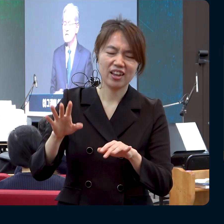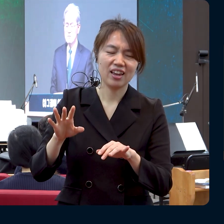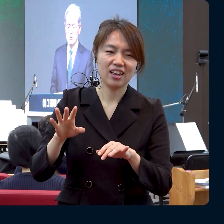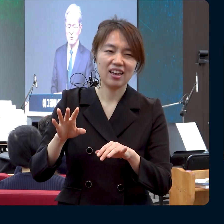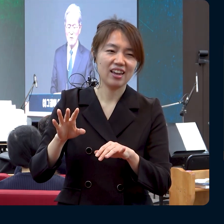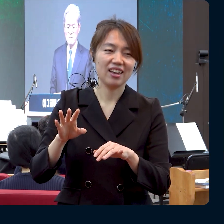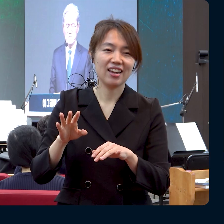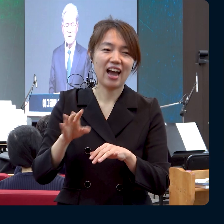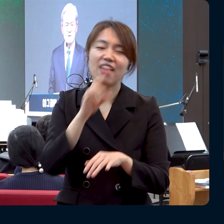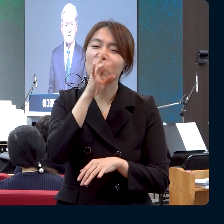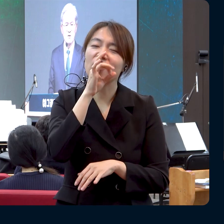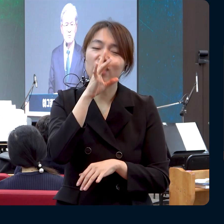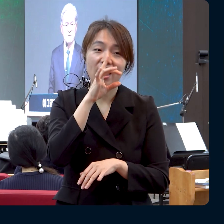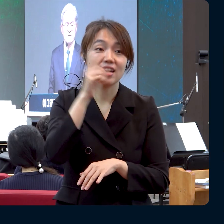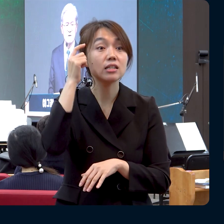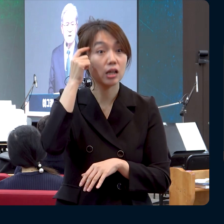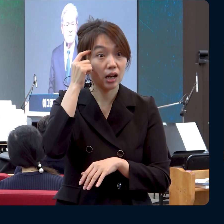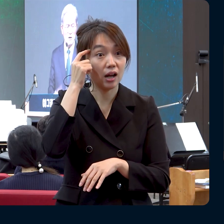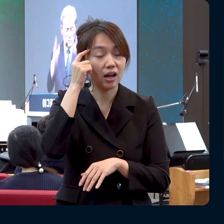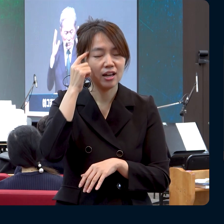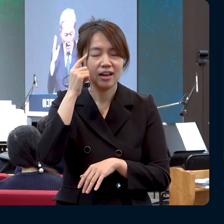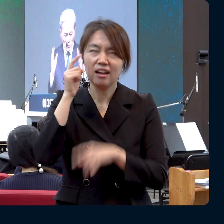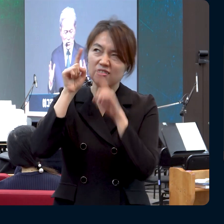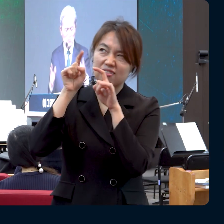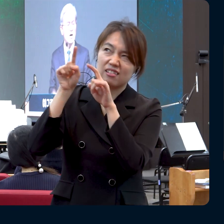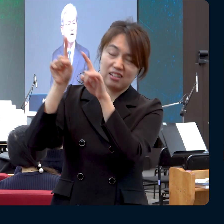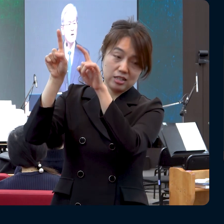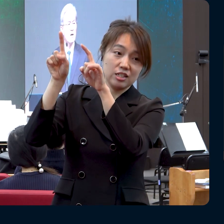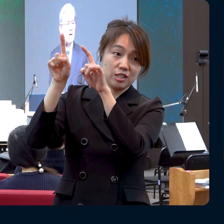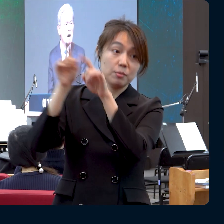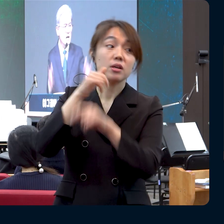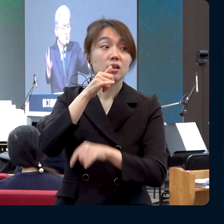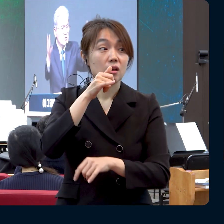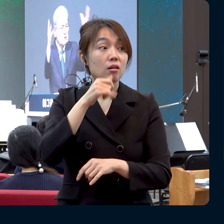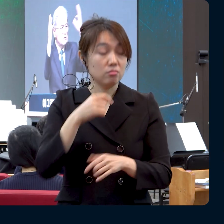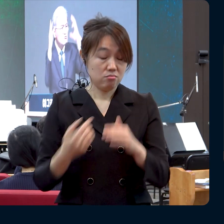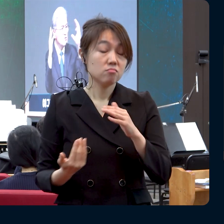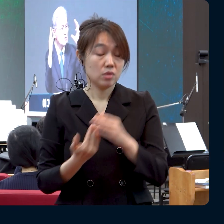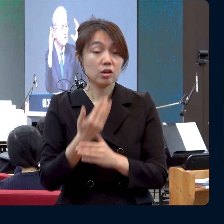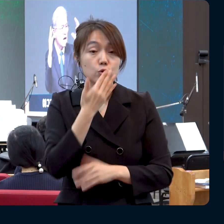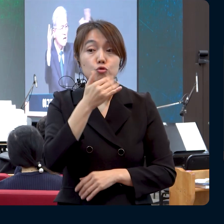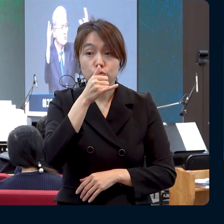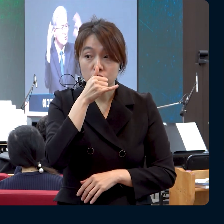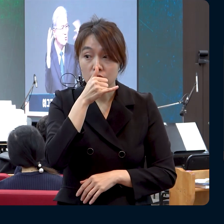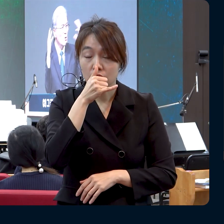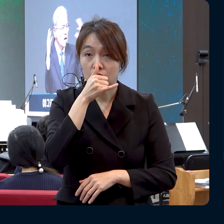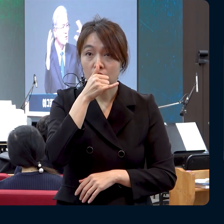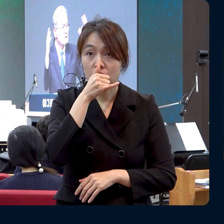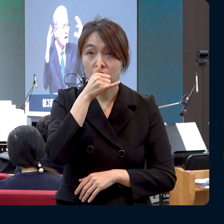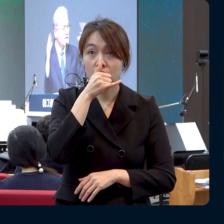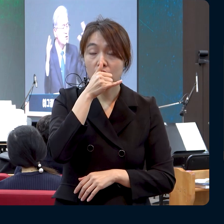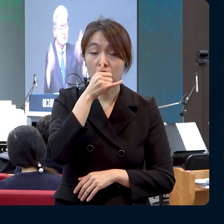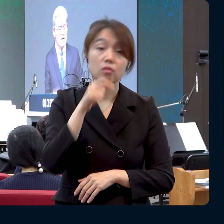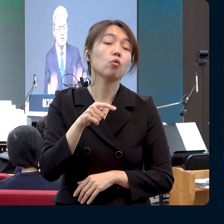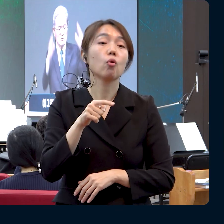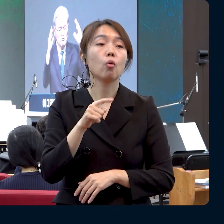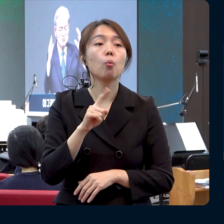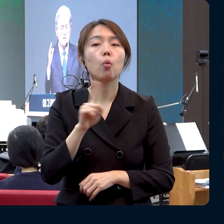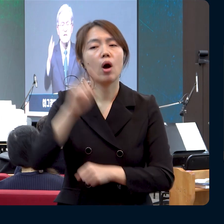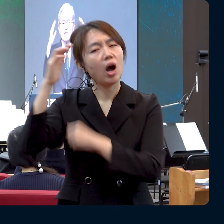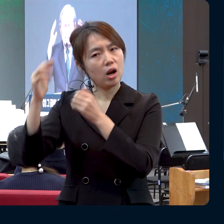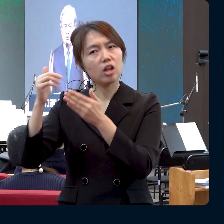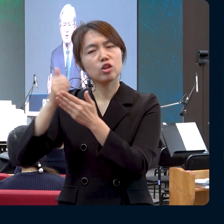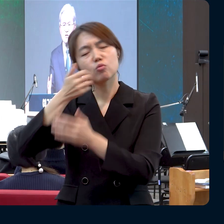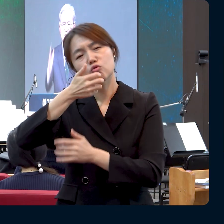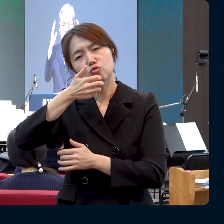가지 의심부터. 여러분, 바로 그런 가운데서 우리가 하나님 주신 그 꿈을, 하나님이 우리로 하여금 같이 꾸게 하신 그